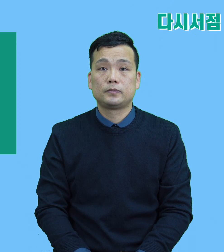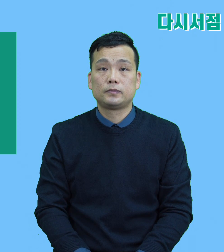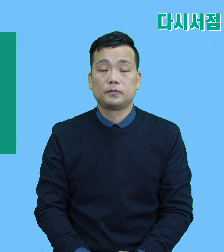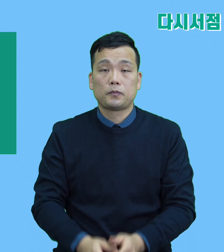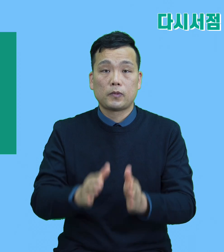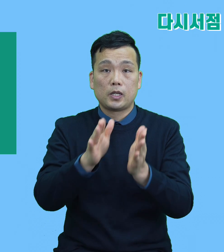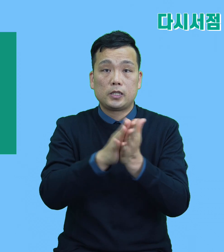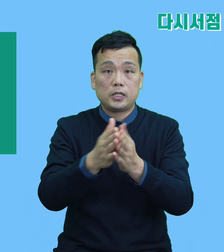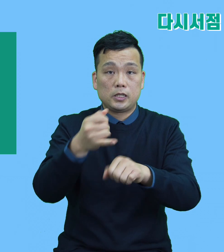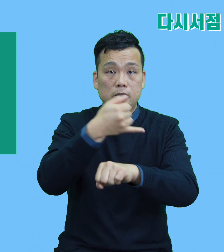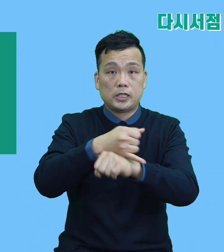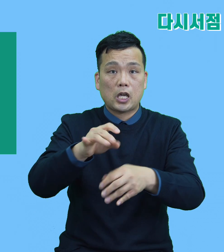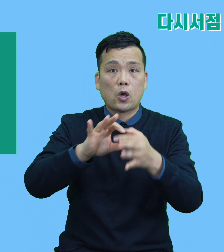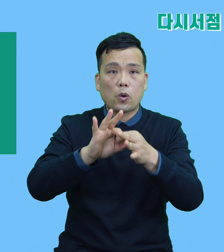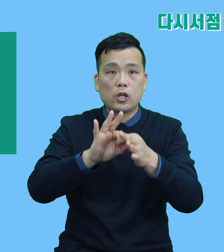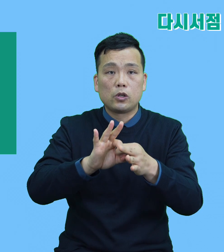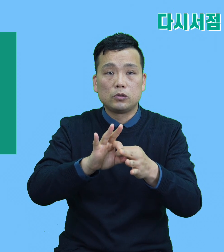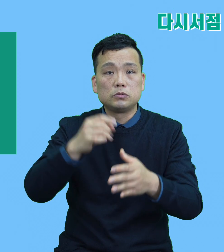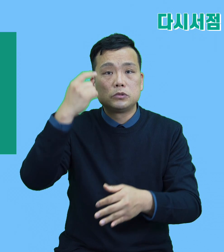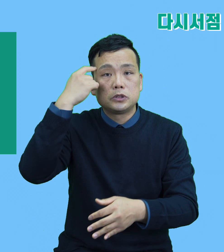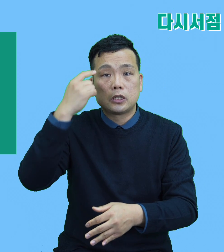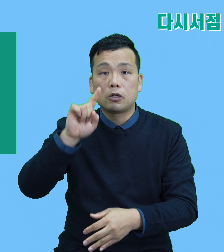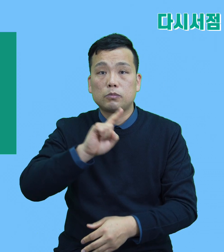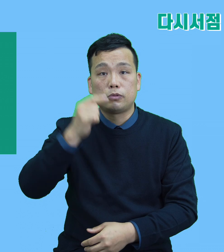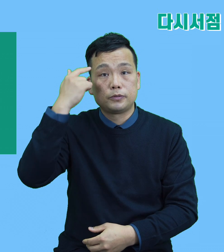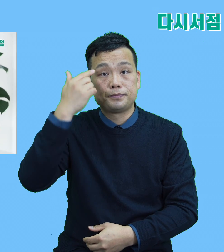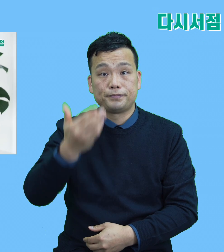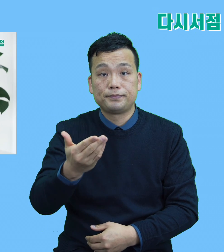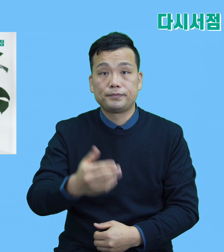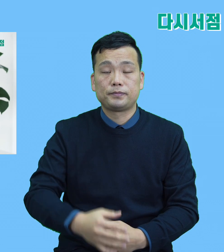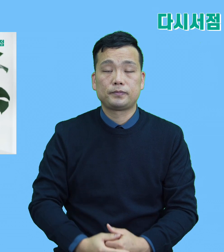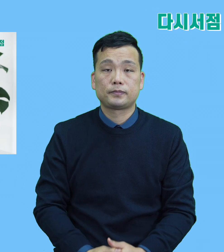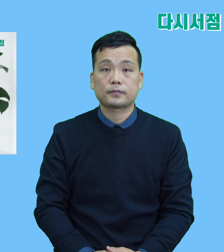북 디자인에 관해서 어떻게 생각하세요?